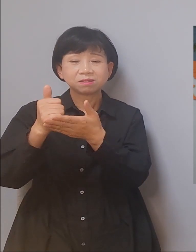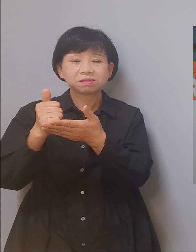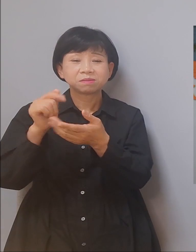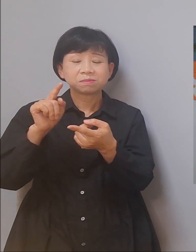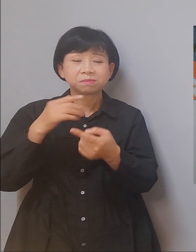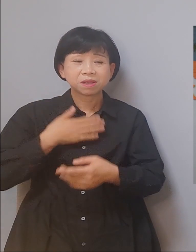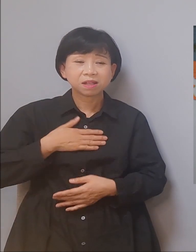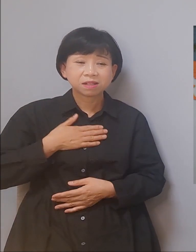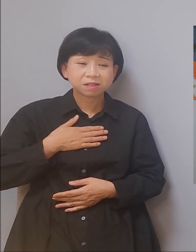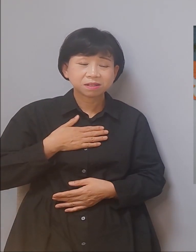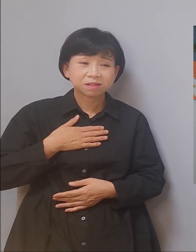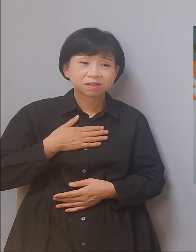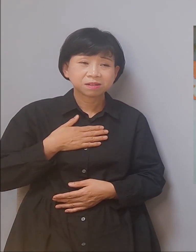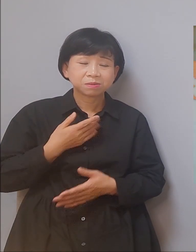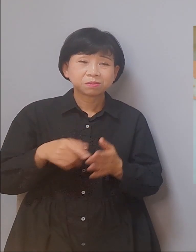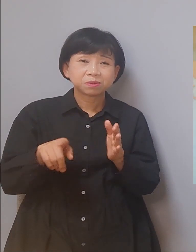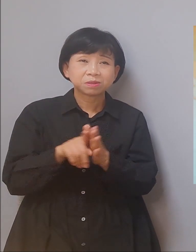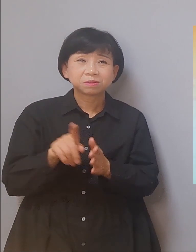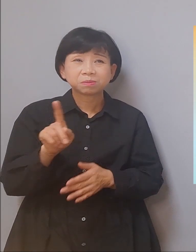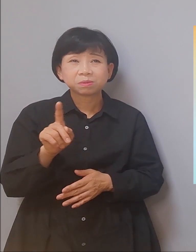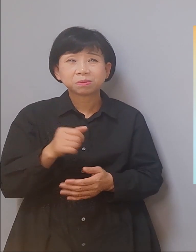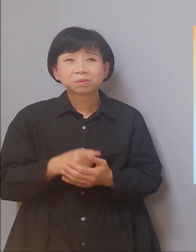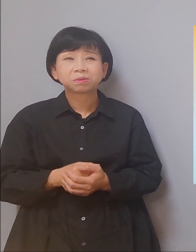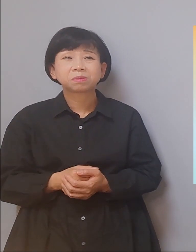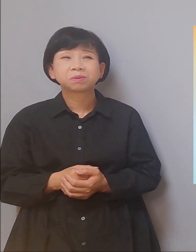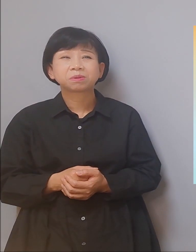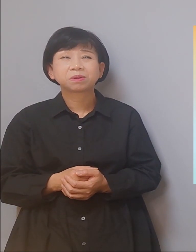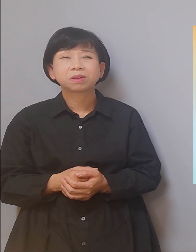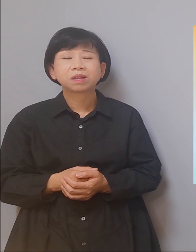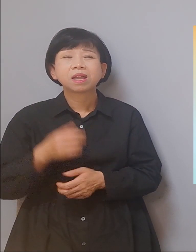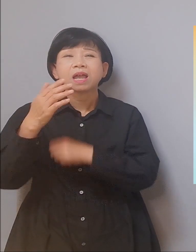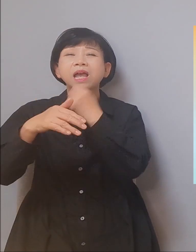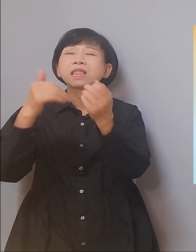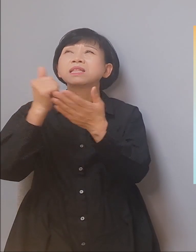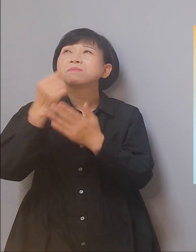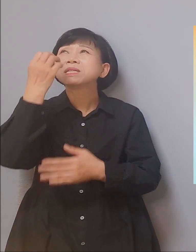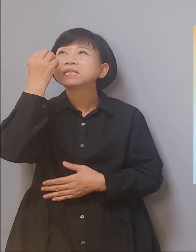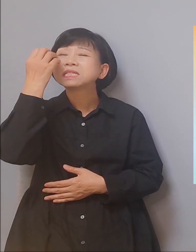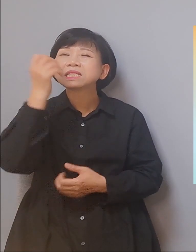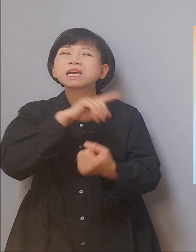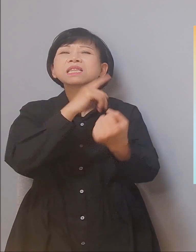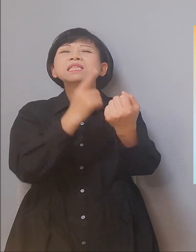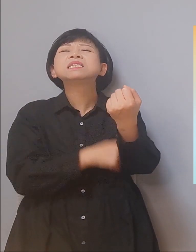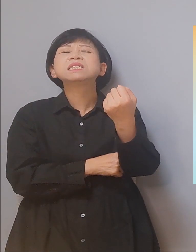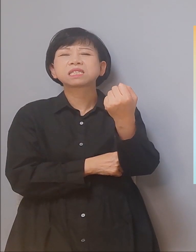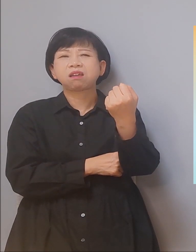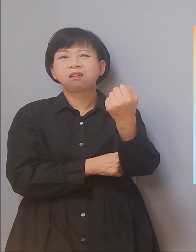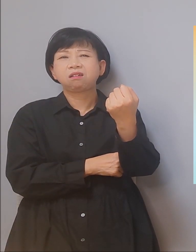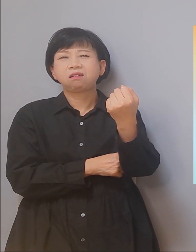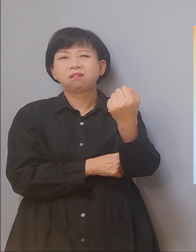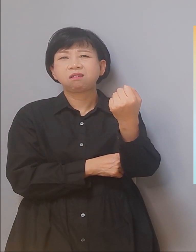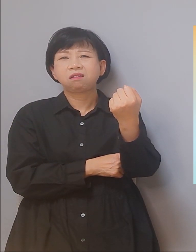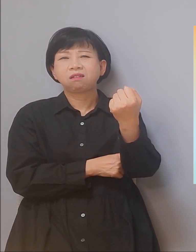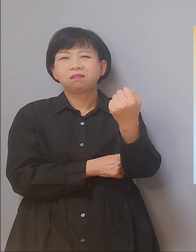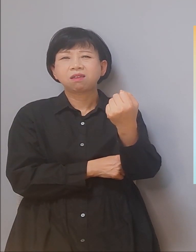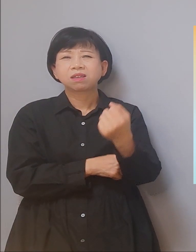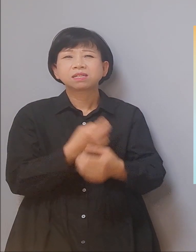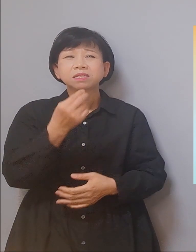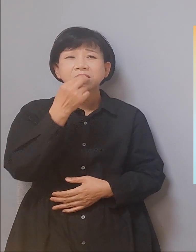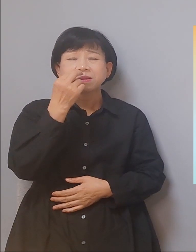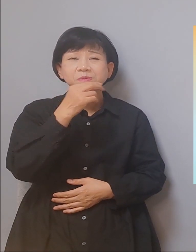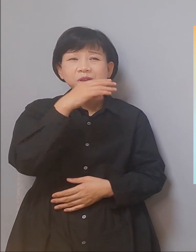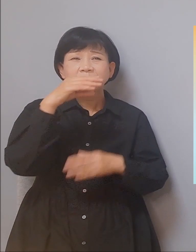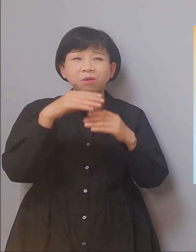오늘 본문의 3절에서 이렇게 이야기를 합니다. 그의 신기한 능력으로 생명과 경건에 속한 모든 것을